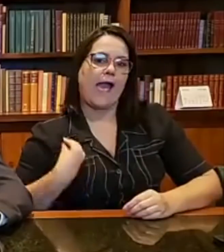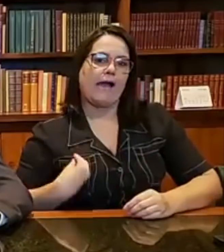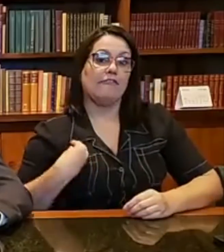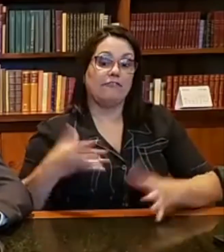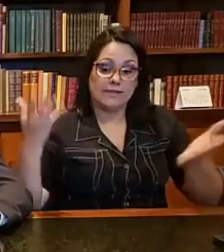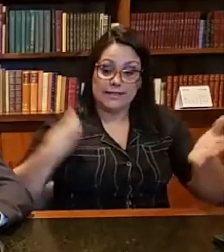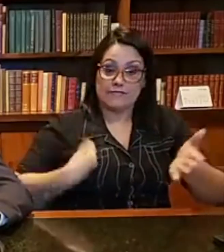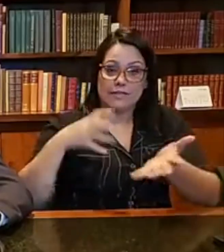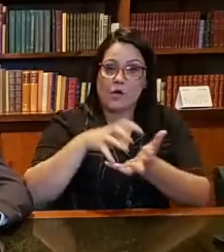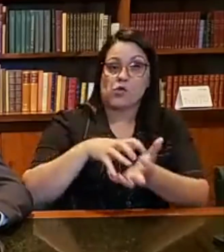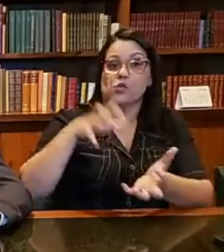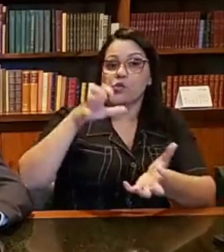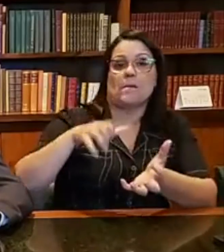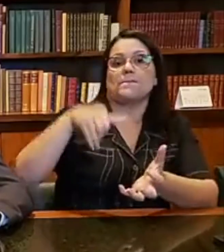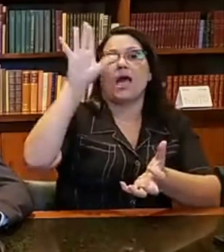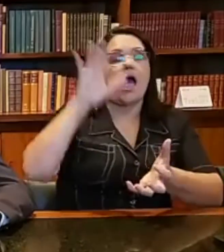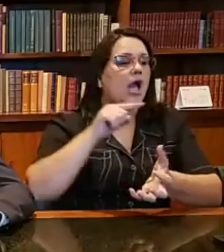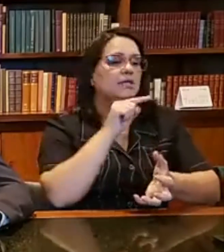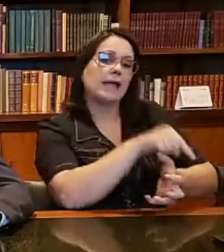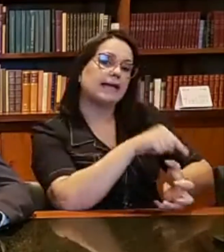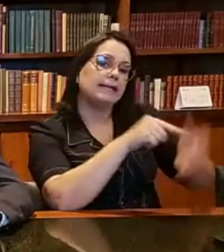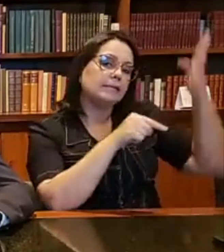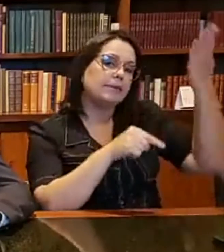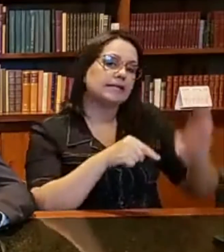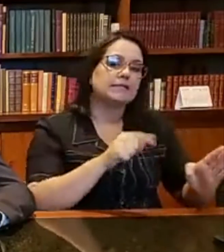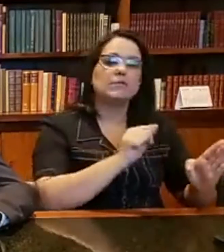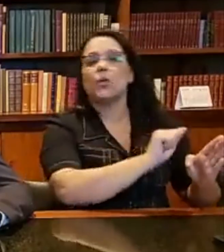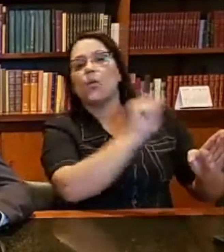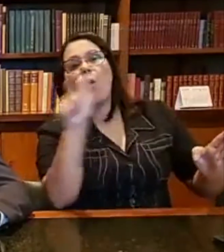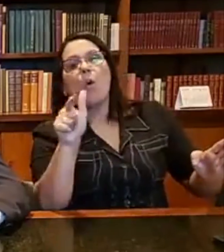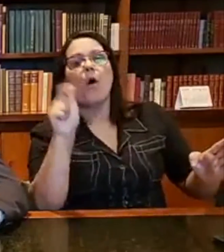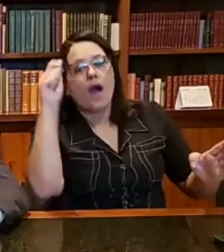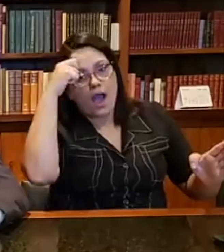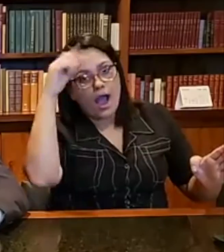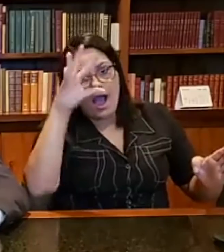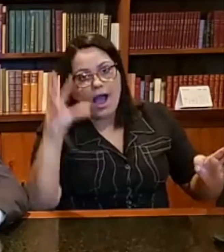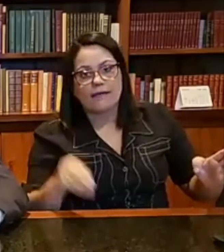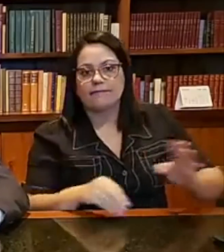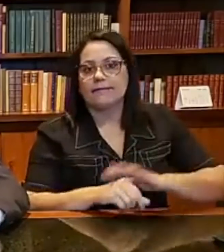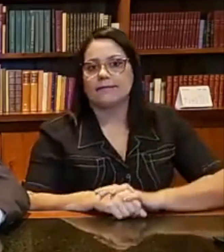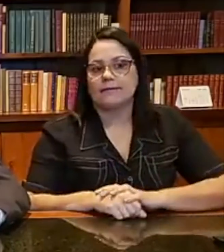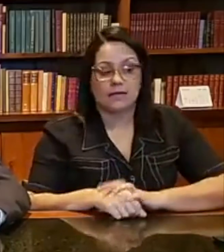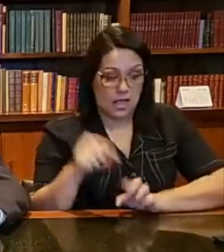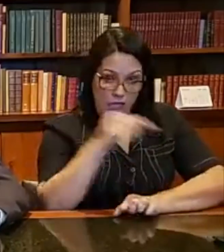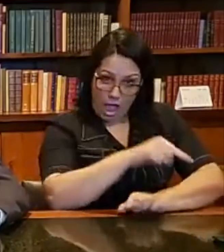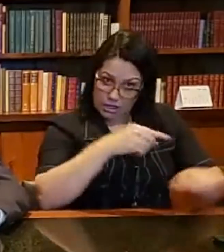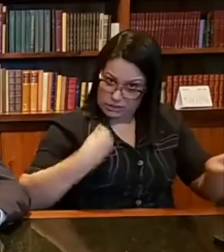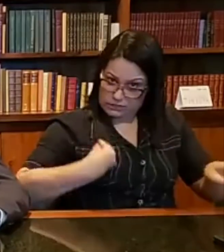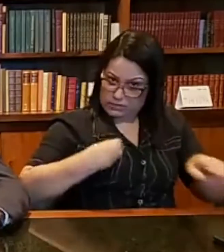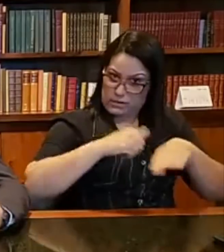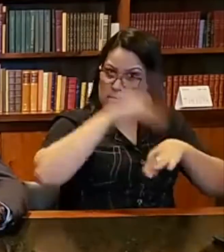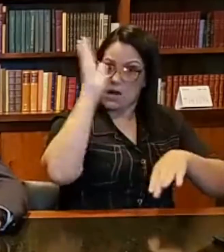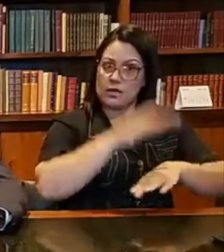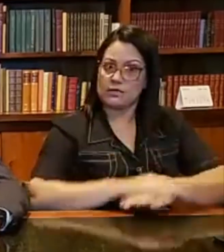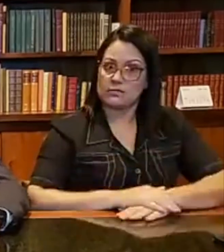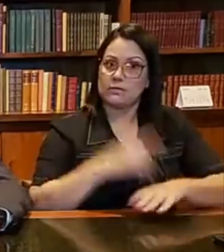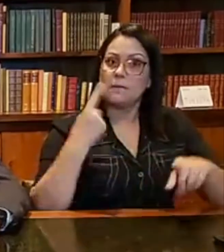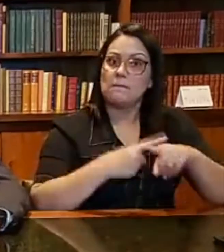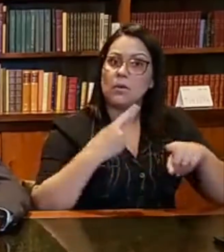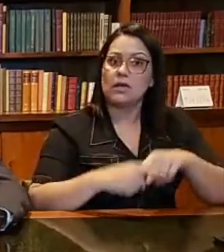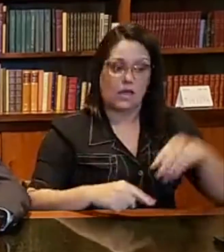maior lá de Zimbábue? É maior aqui. A expectativa de vida maior aqui. Por quê? Porque a renda é